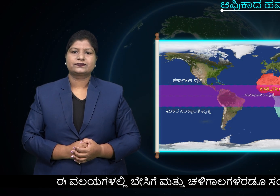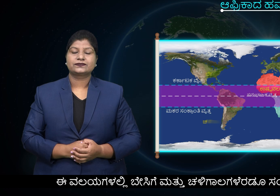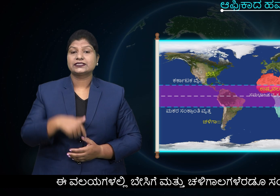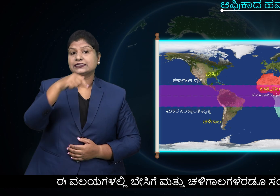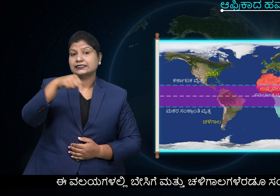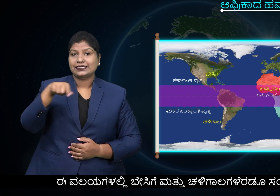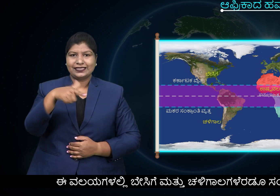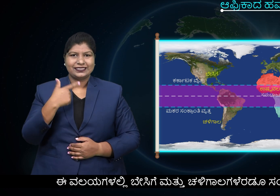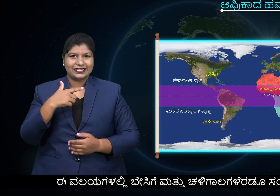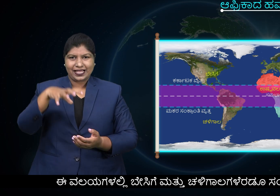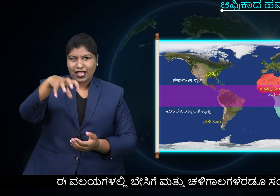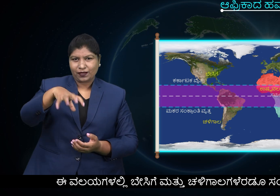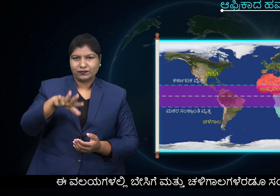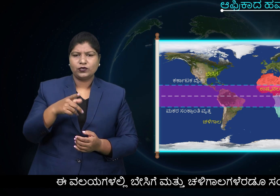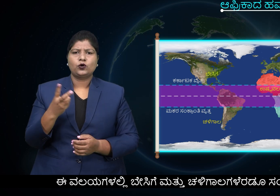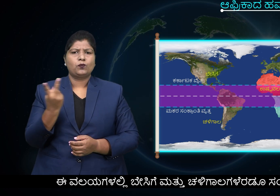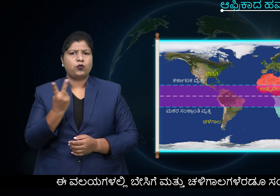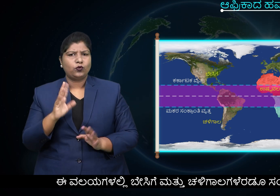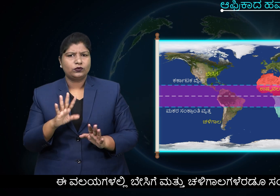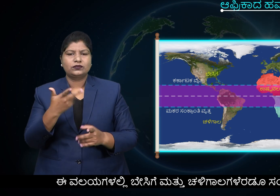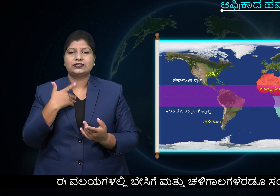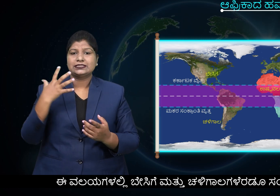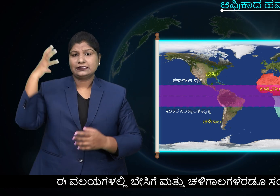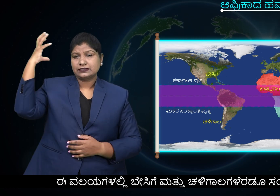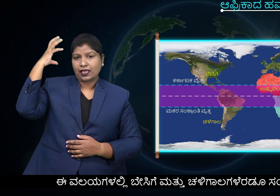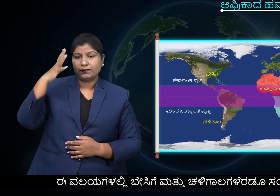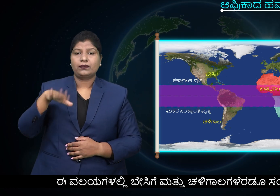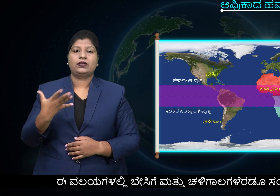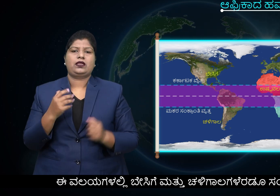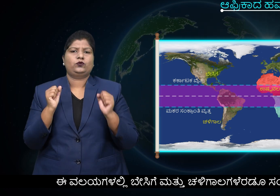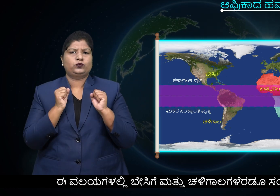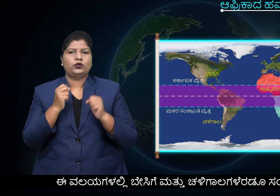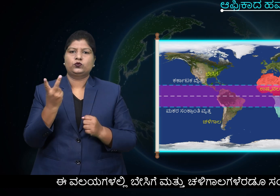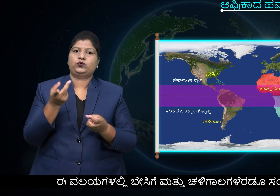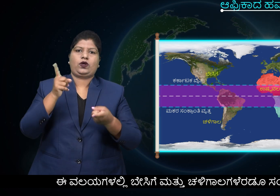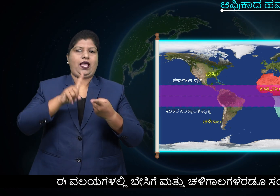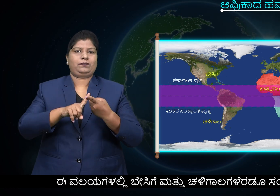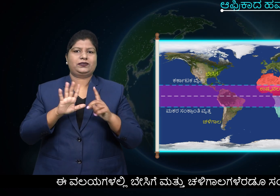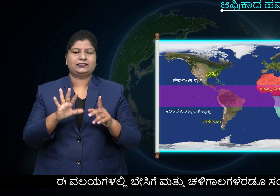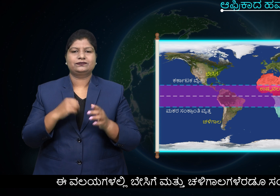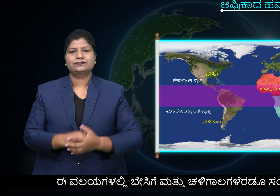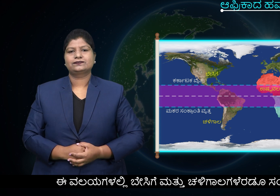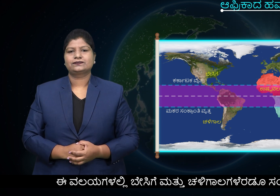ಈ ವಲಯಗಳಲ್ಲಿ ಬೇಸಿಗೆ ಮತ್ತು ಚಳಿಗಾಲಗಳೆರಡೂ ಸಂಭವಿಸುತ್ತವೆ.